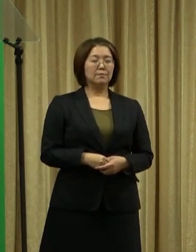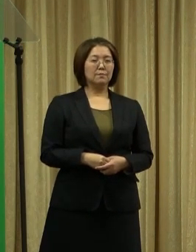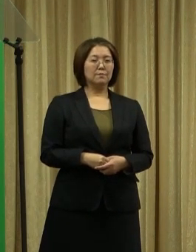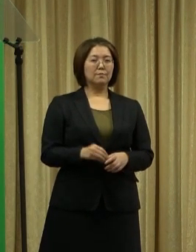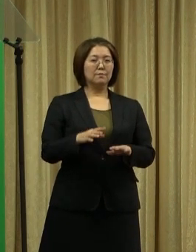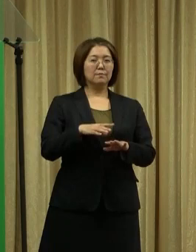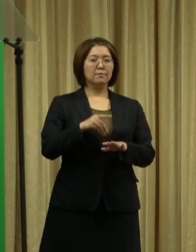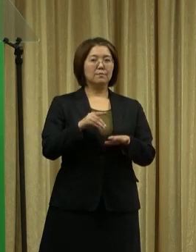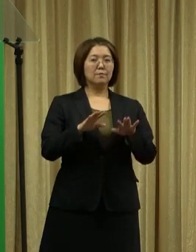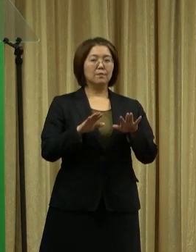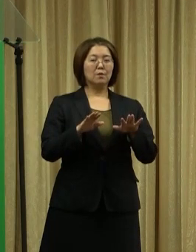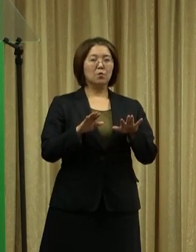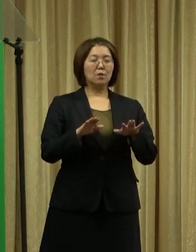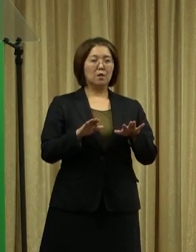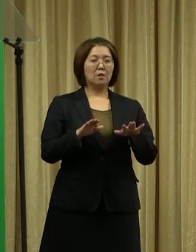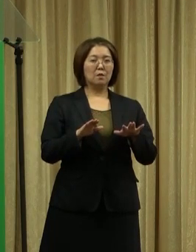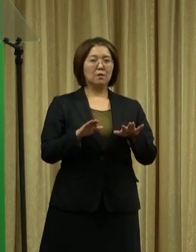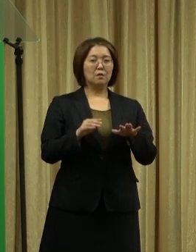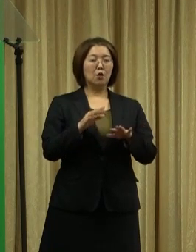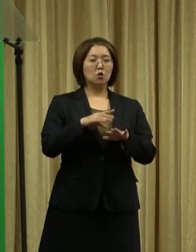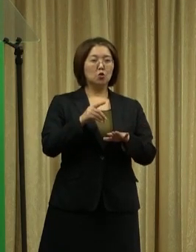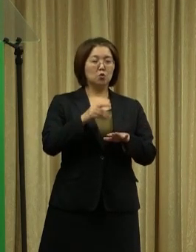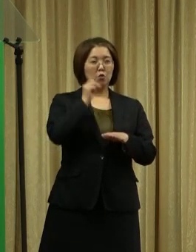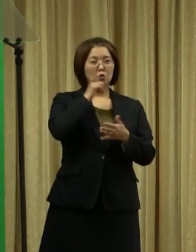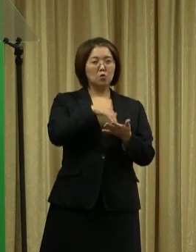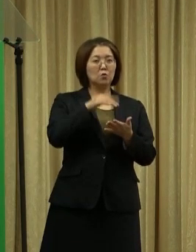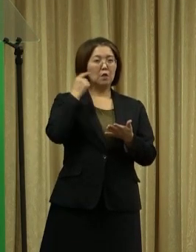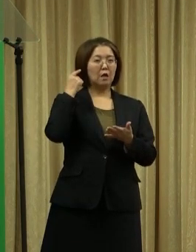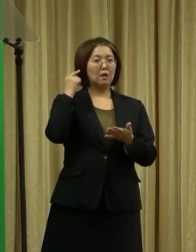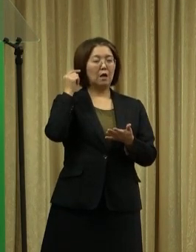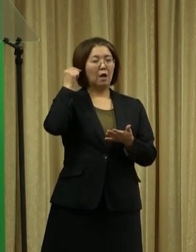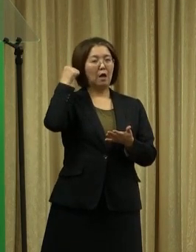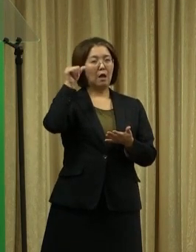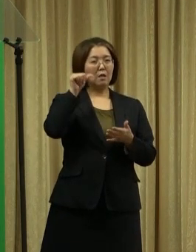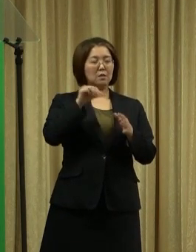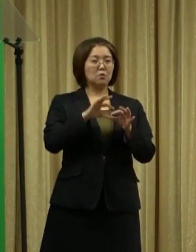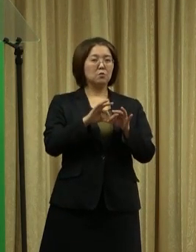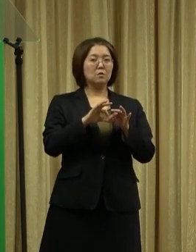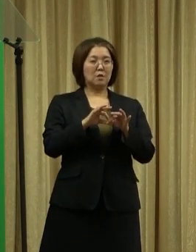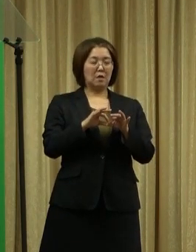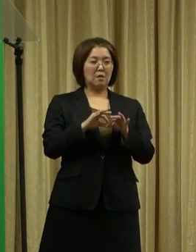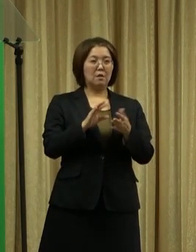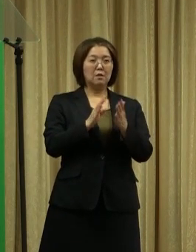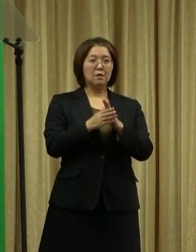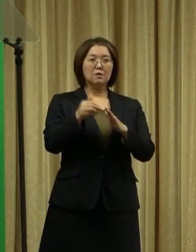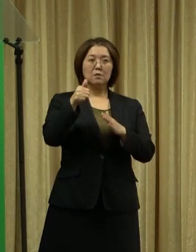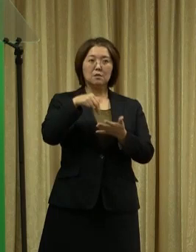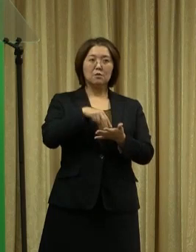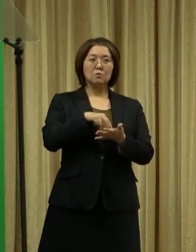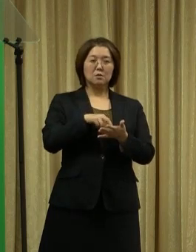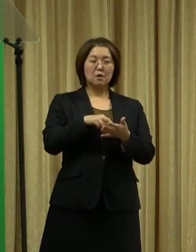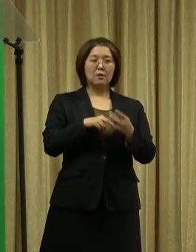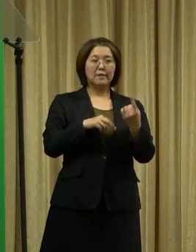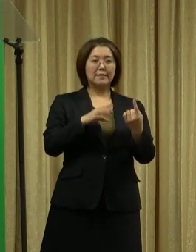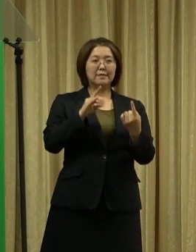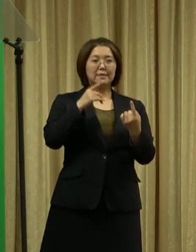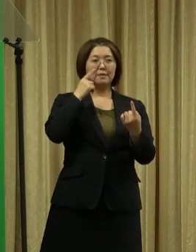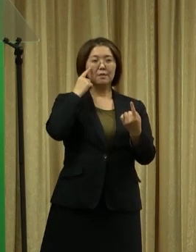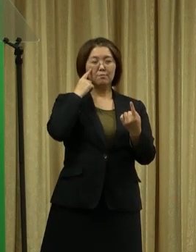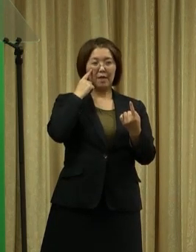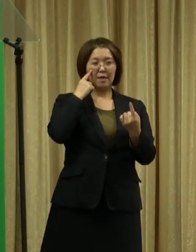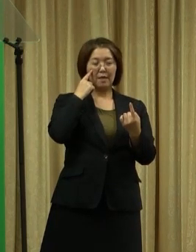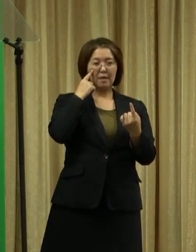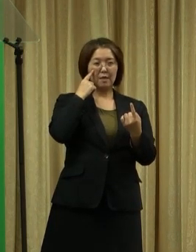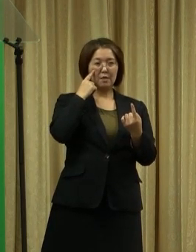まず今回の当初予算案ですけれども、三田知事としては1期目 の、任